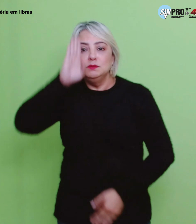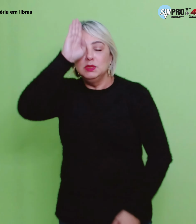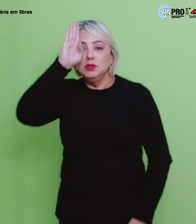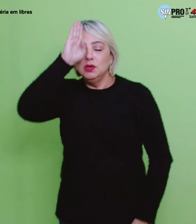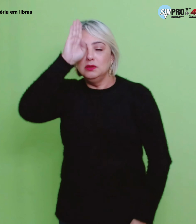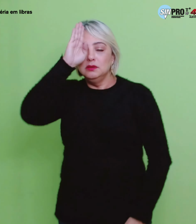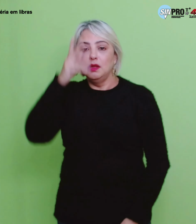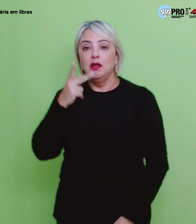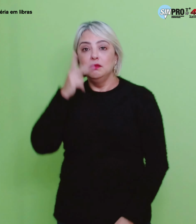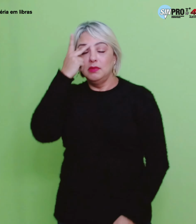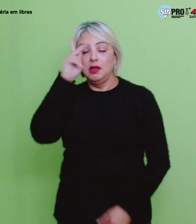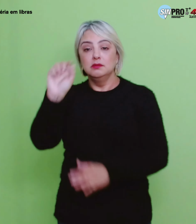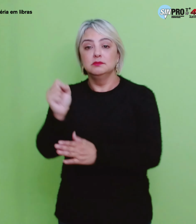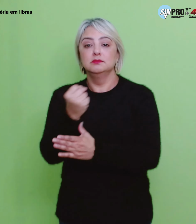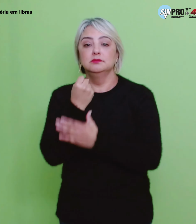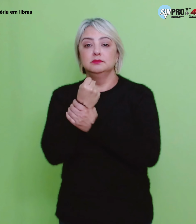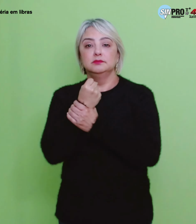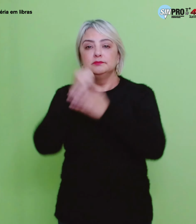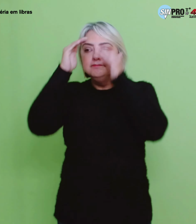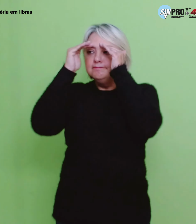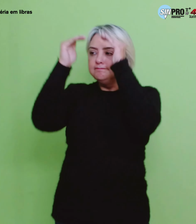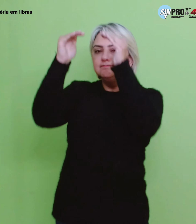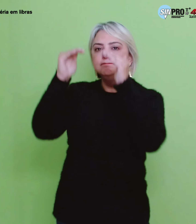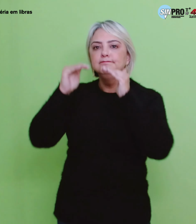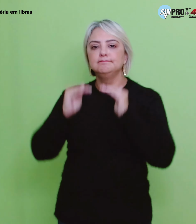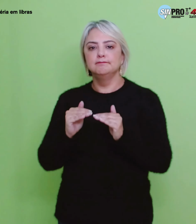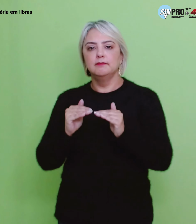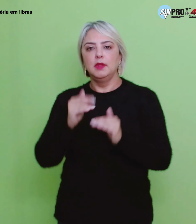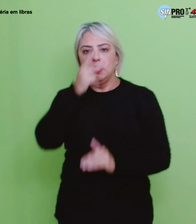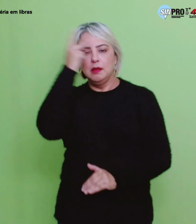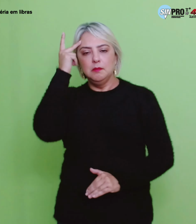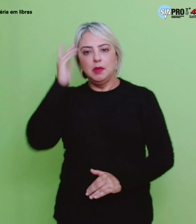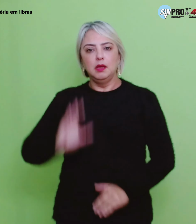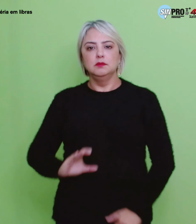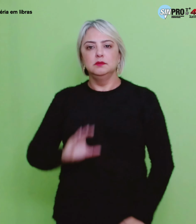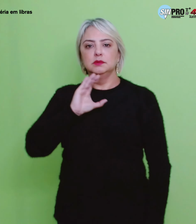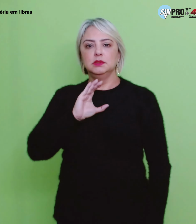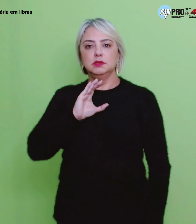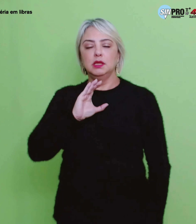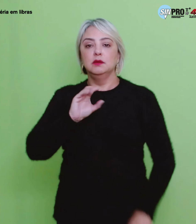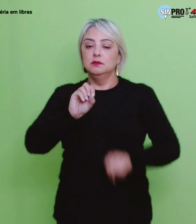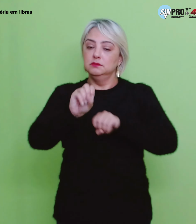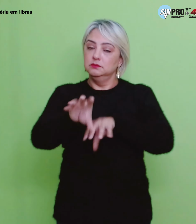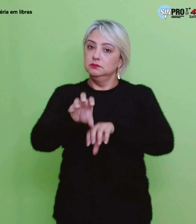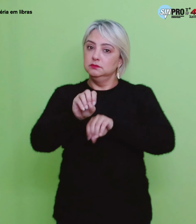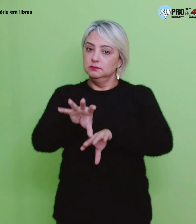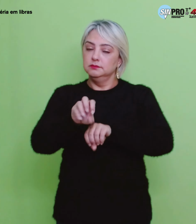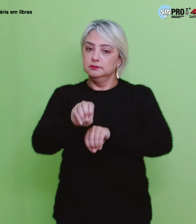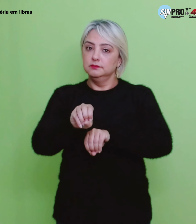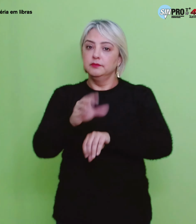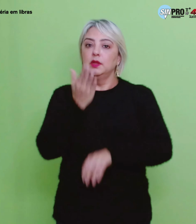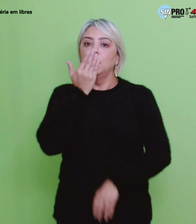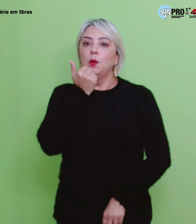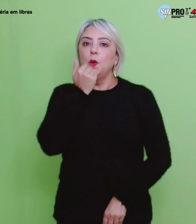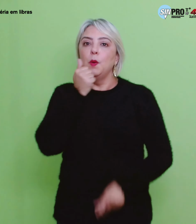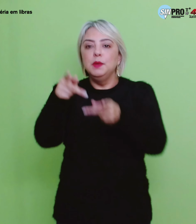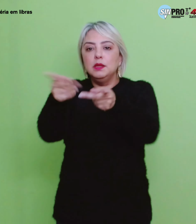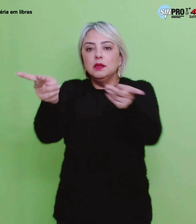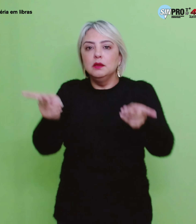setores essenciais para garantir dignidade aos cidadãos, como educação,